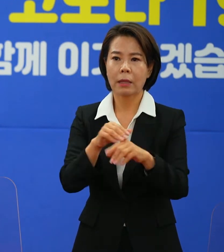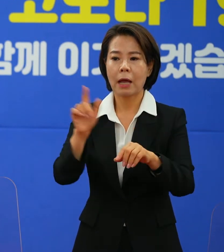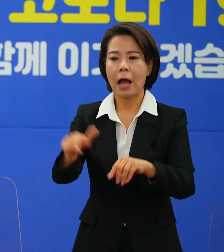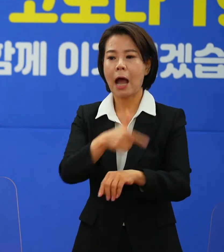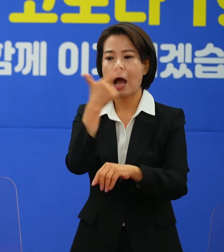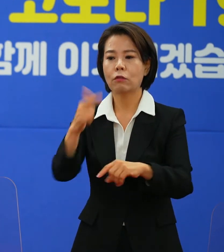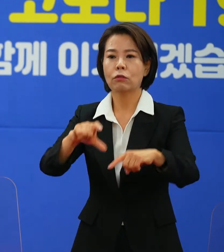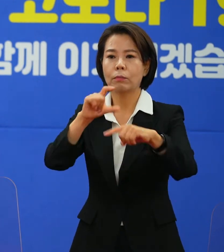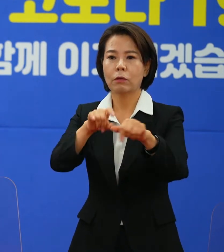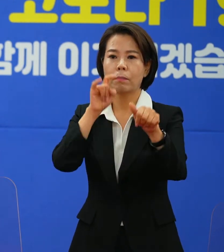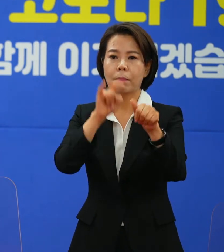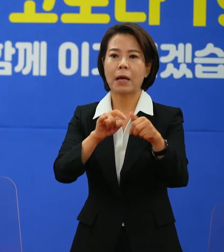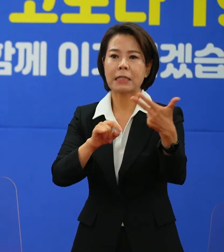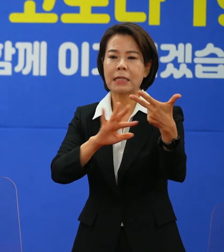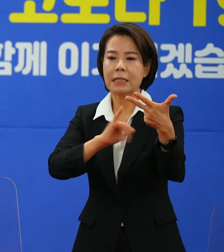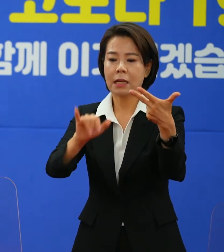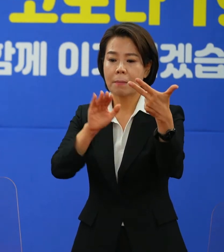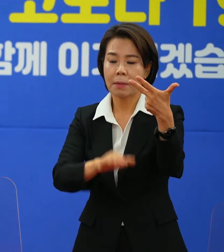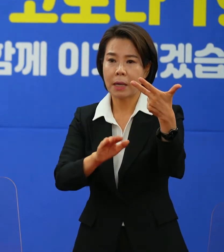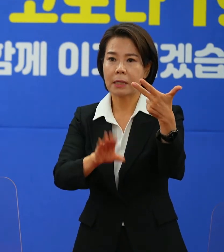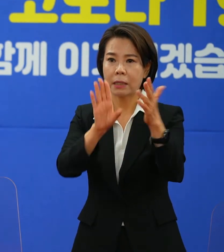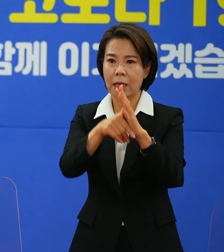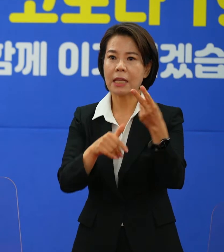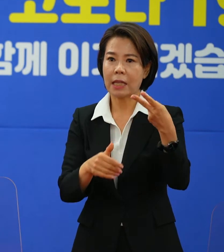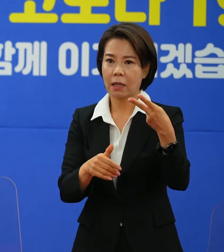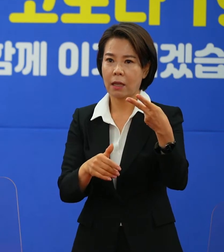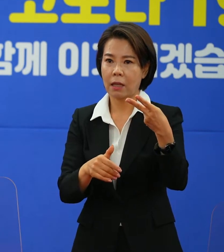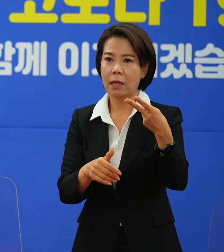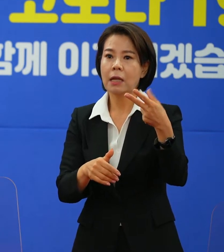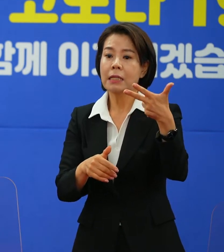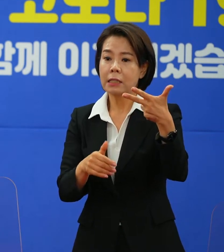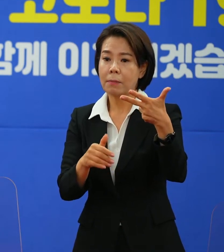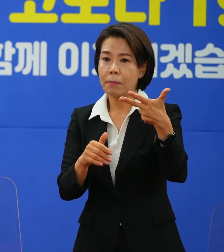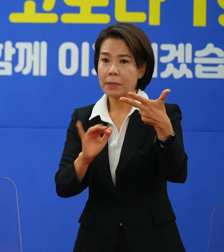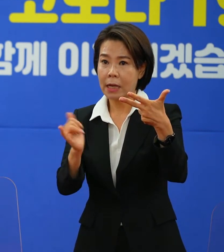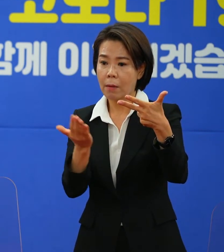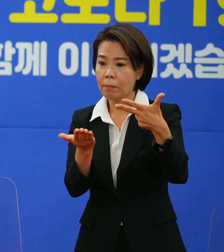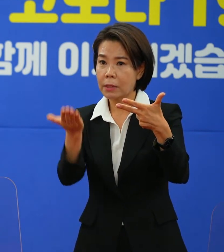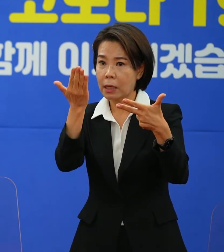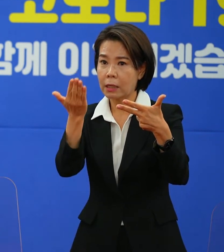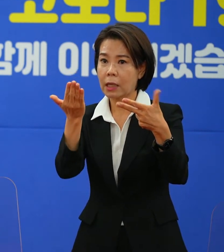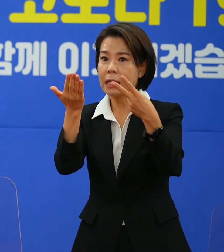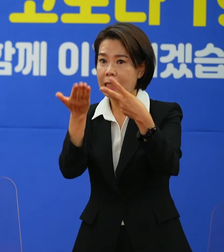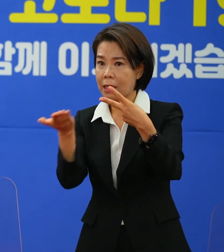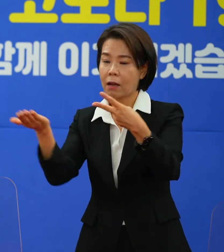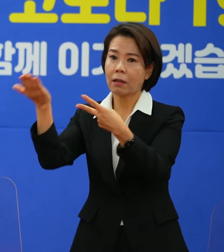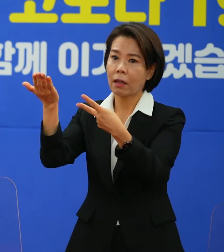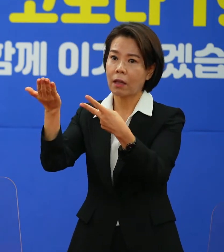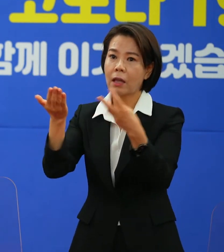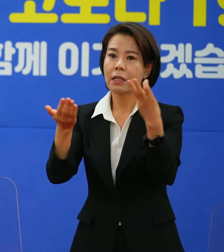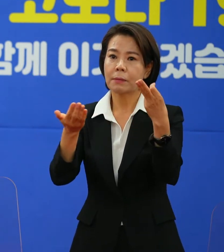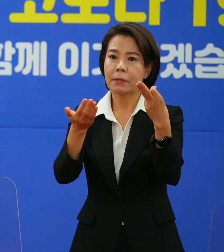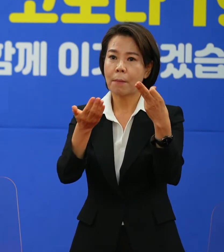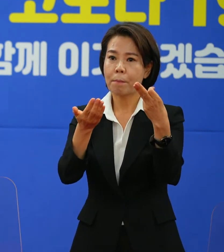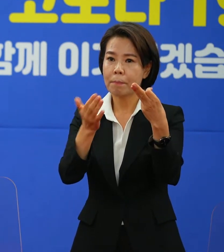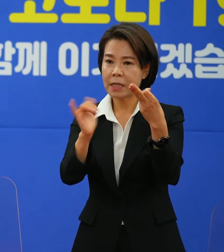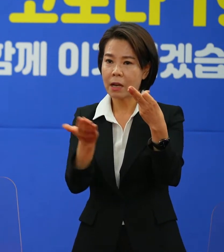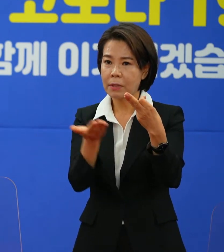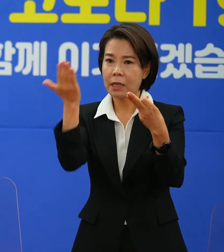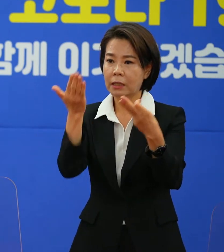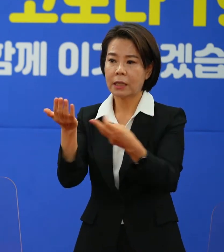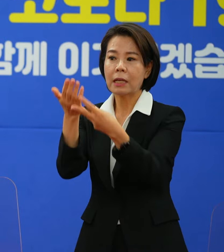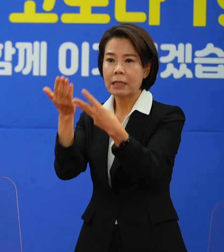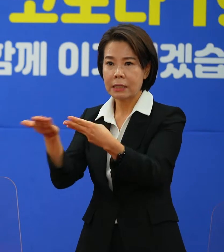일평균 확진자가 7명 미만일 경우에는 1단계, 7명 이상일 경우에는 2단계, 13명 이상은